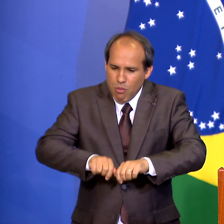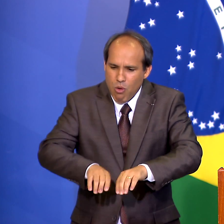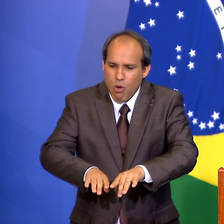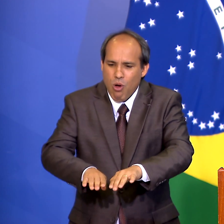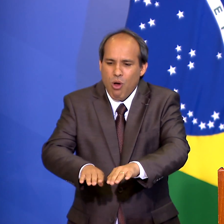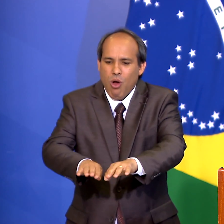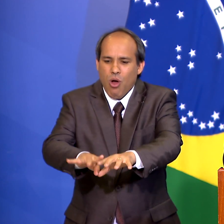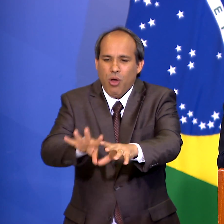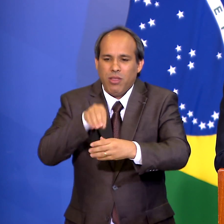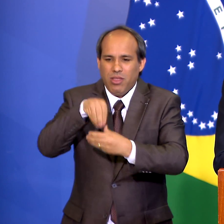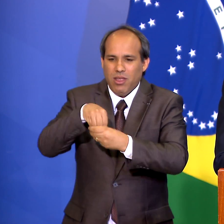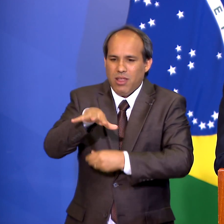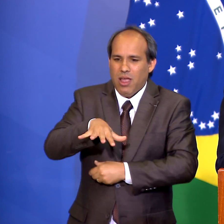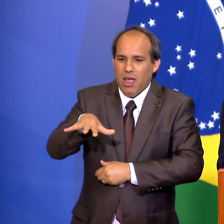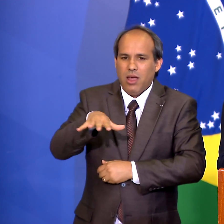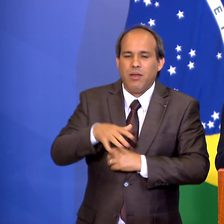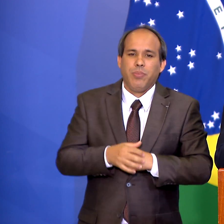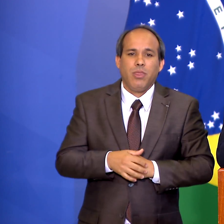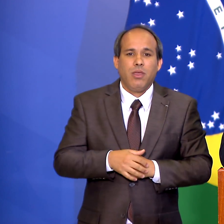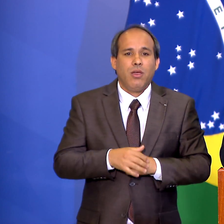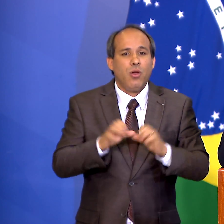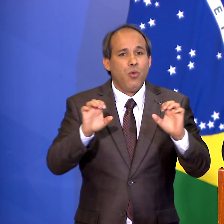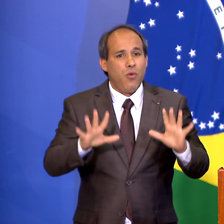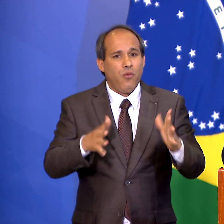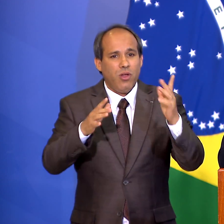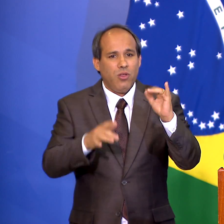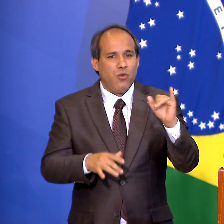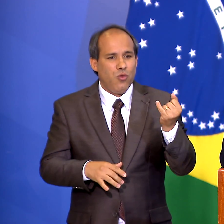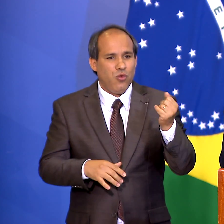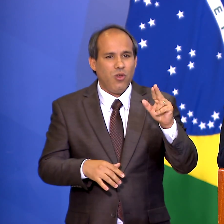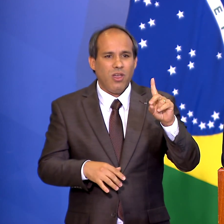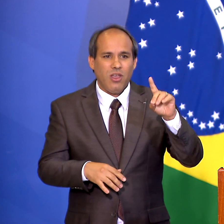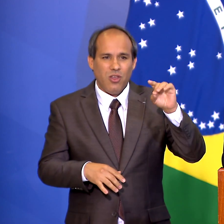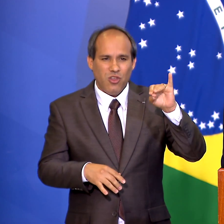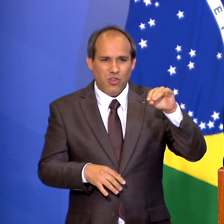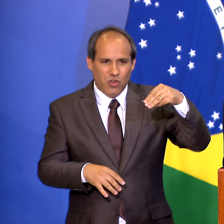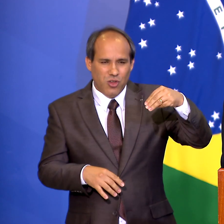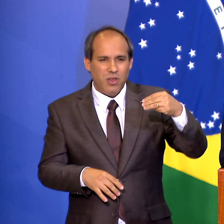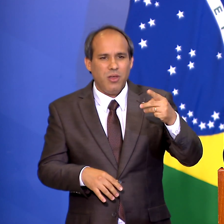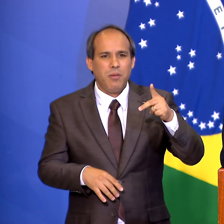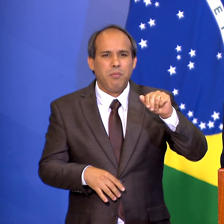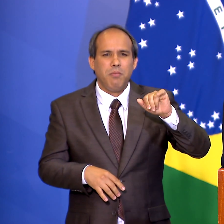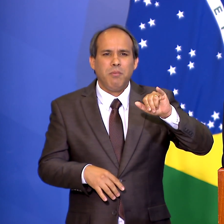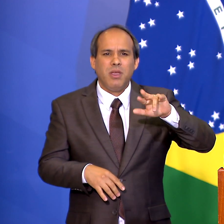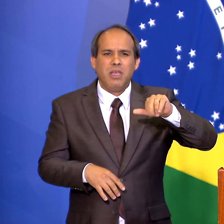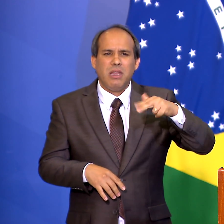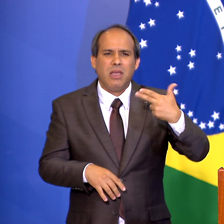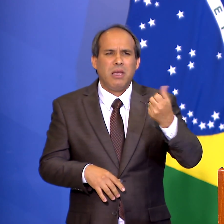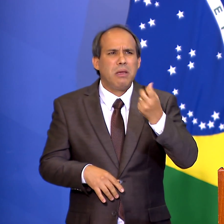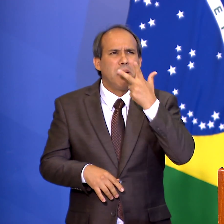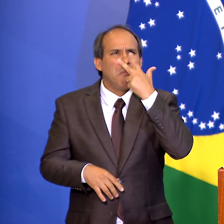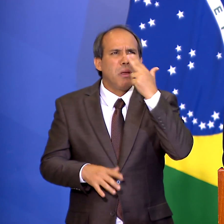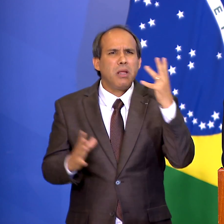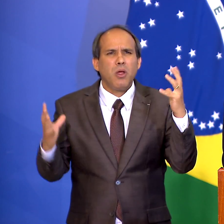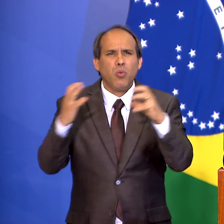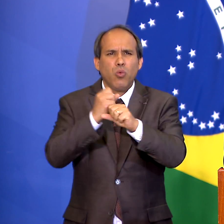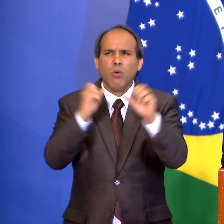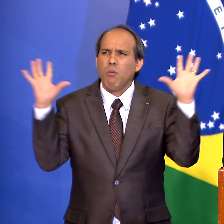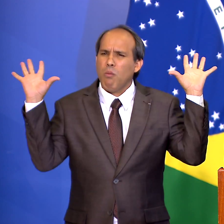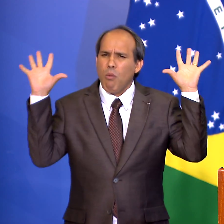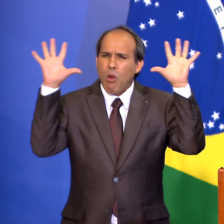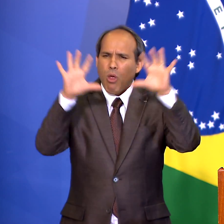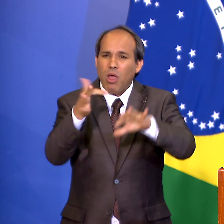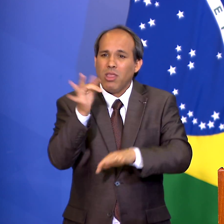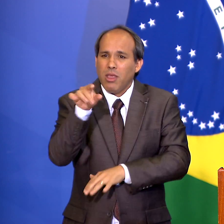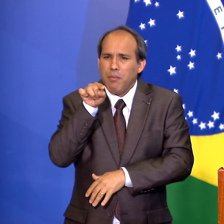O evento em Jardim de Piranhas, eu vou calcular aqui, temos imagem, no mínimo 10 mil pessoas,